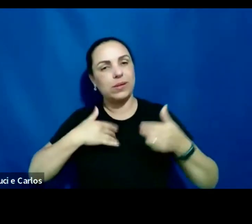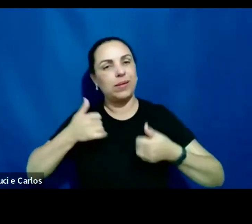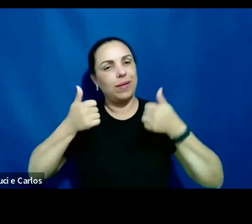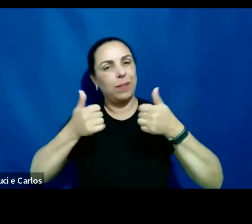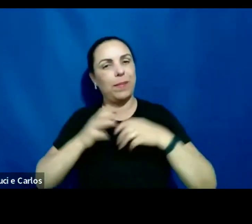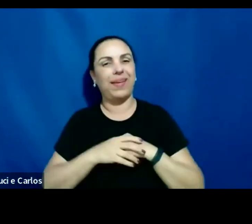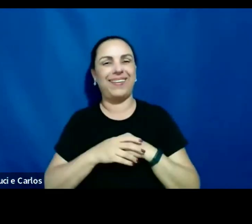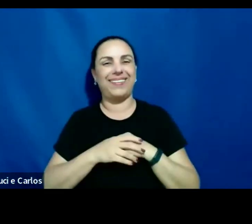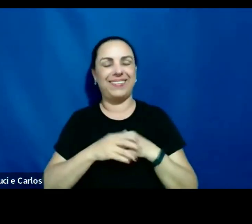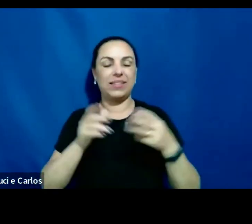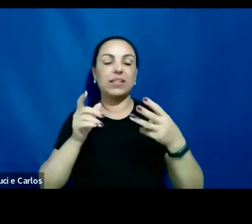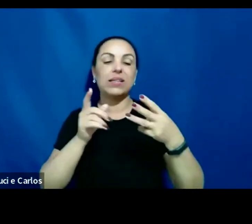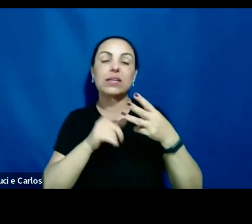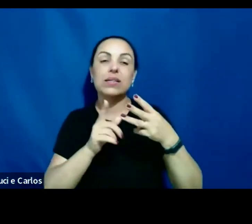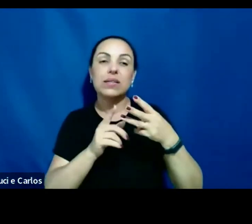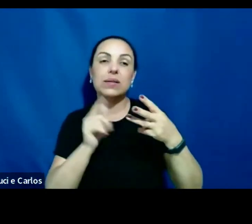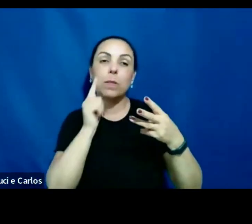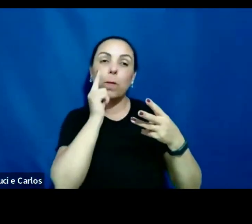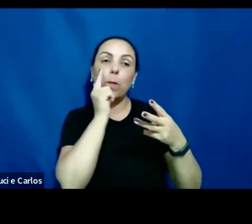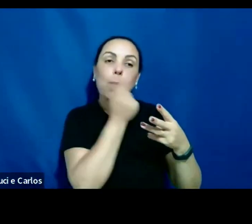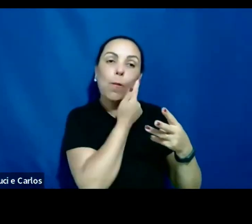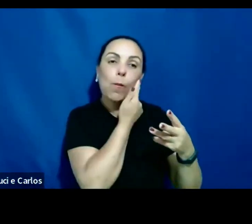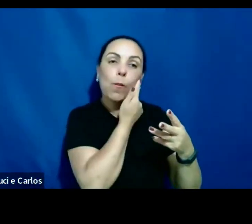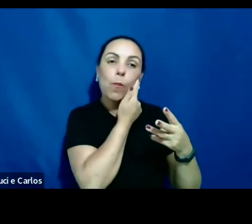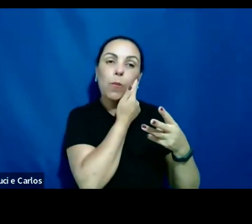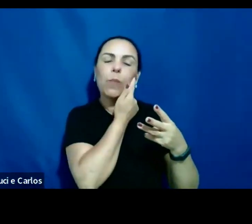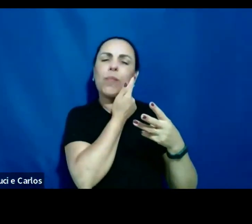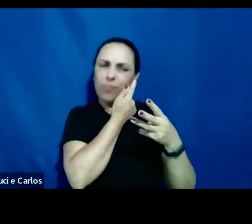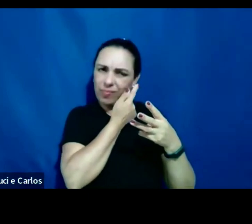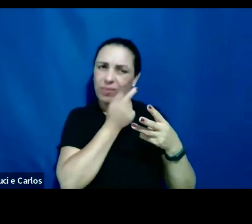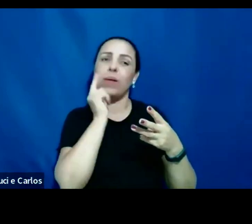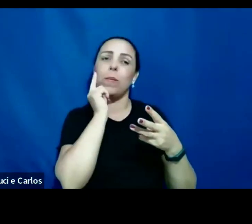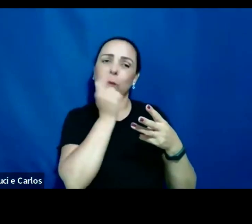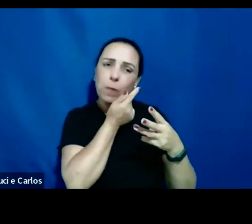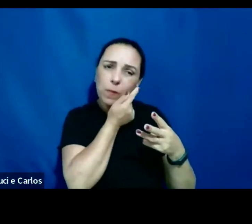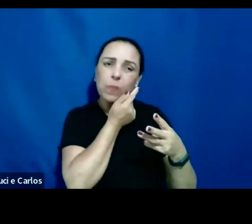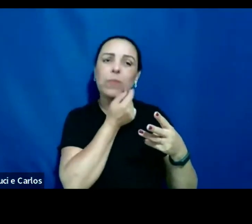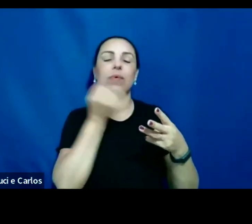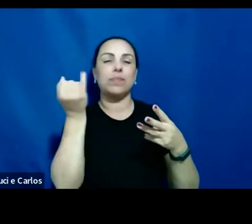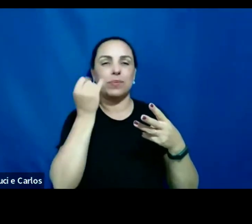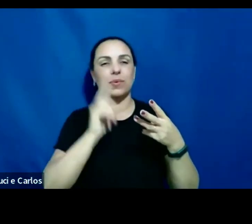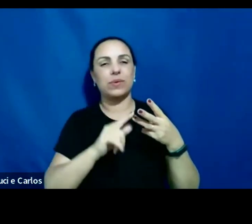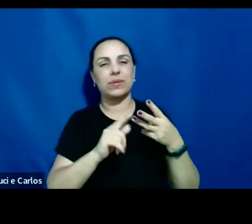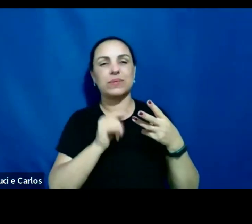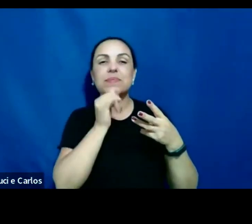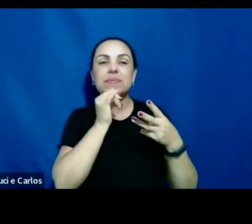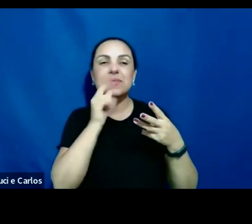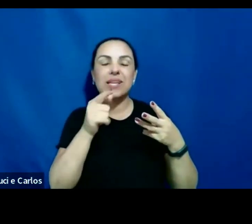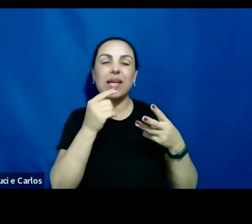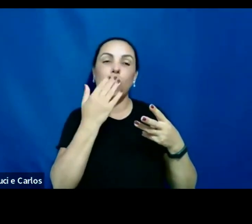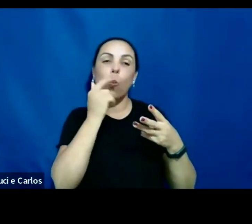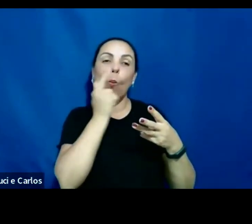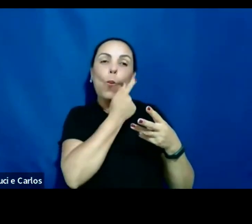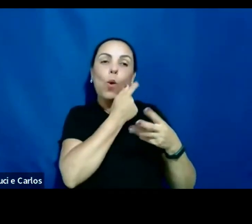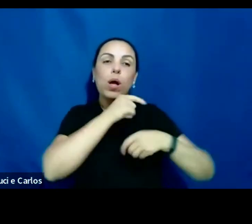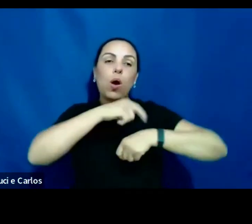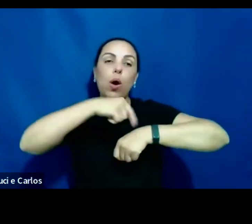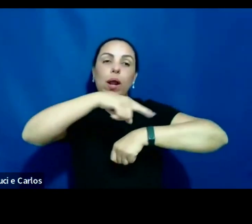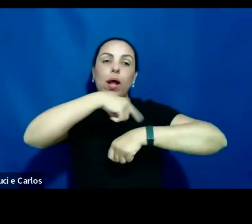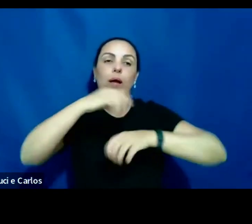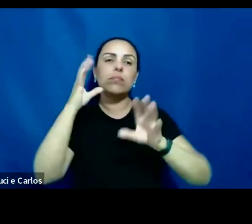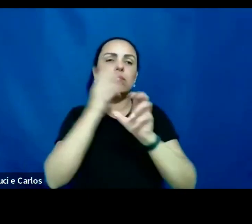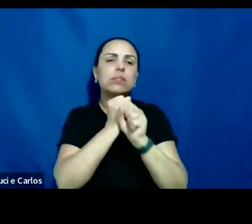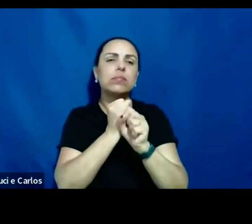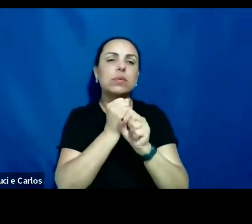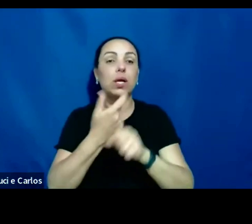um jejum ajuda muito. Pelo menos todo ser humano deveria ficar 12 horas de jejum. 12 horas, todo mundo. Acabou